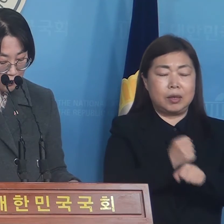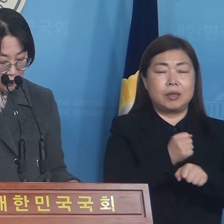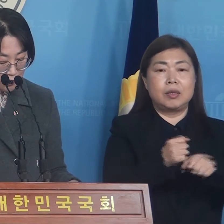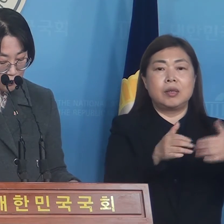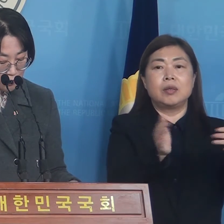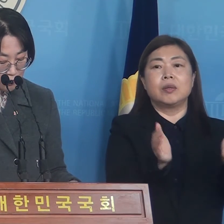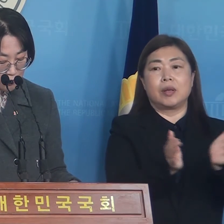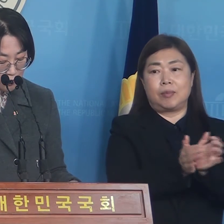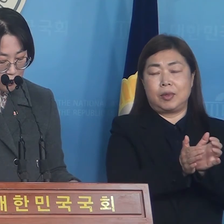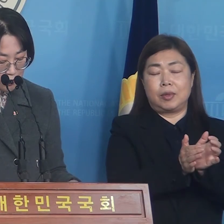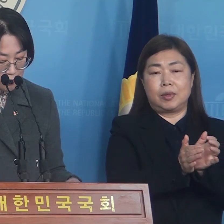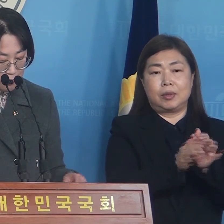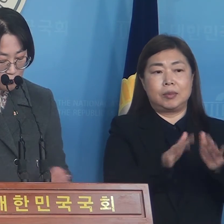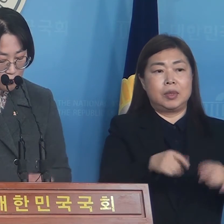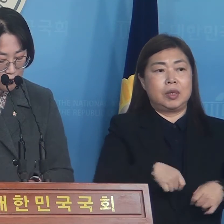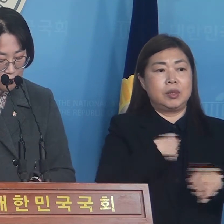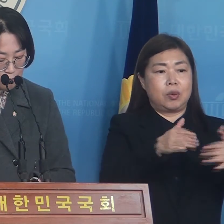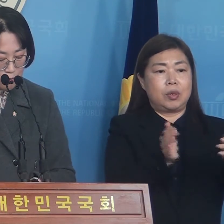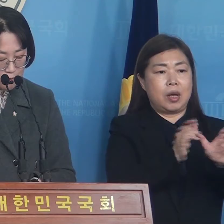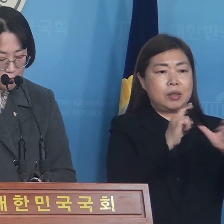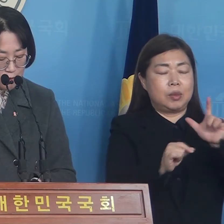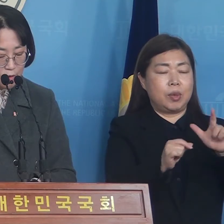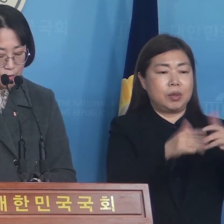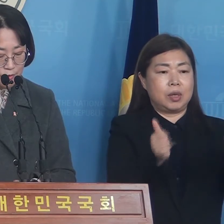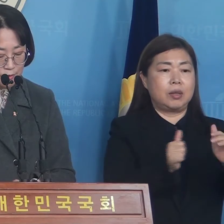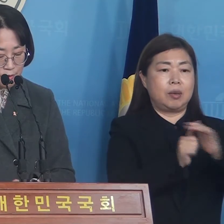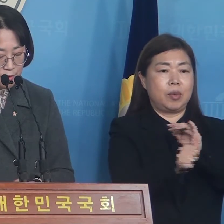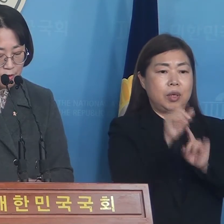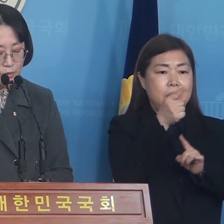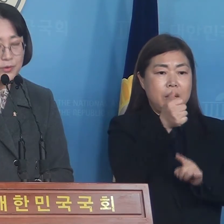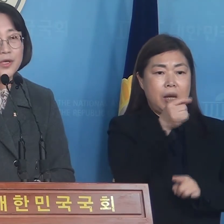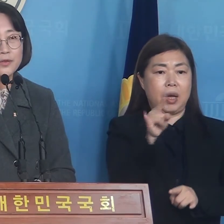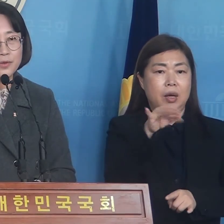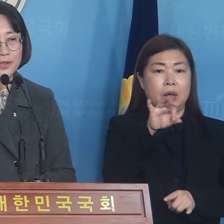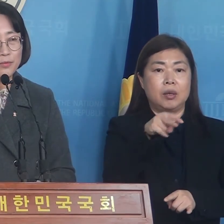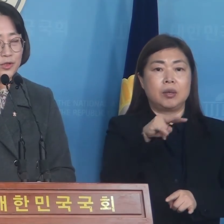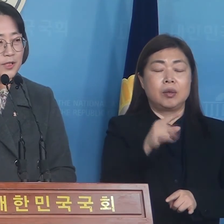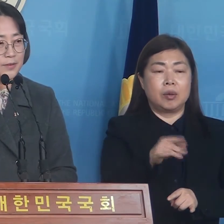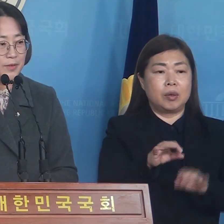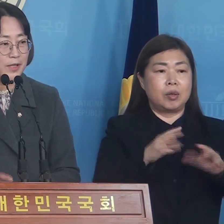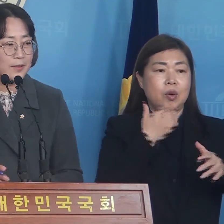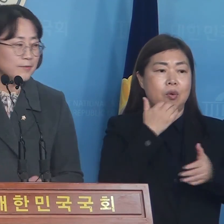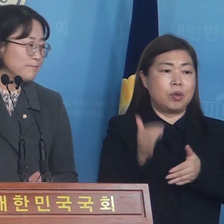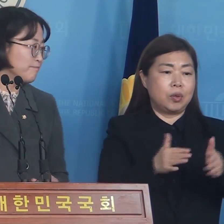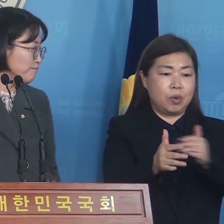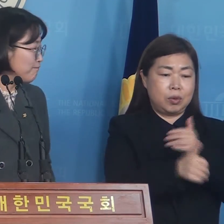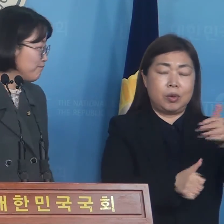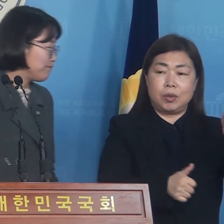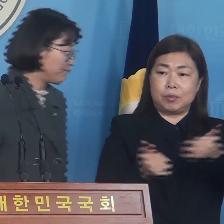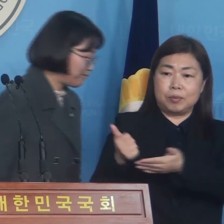의원단들입니다. 정의당 지방 의원단을 대표해서 이혜원 경기도 의회 의원 모시겠습니다.